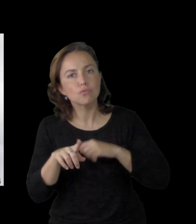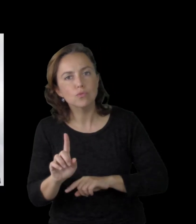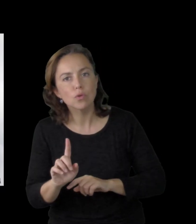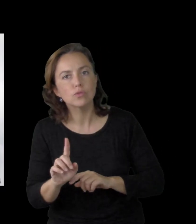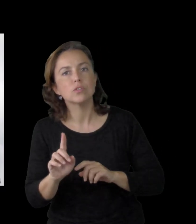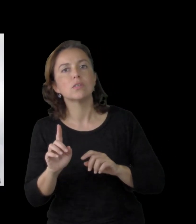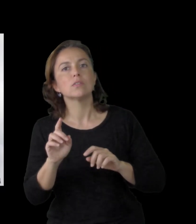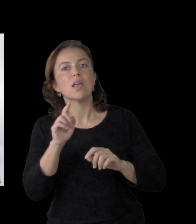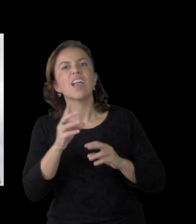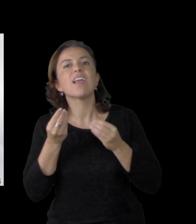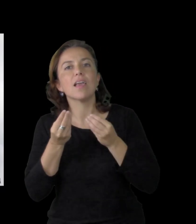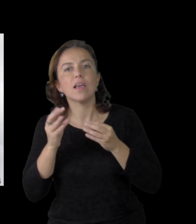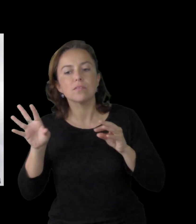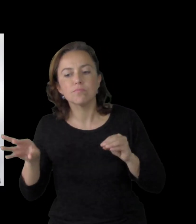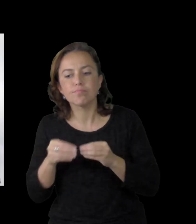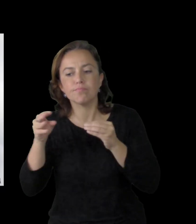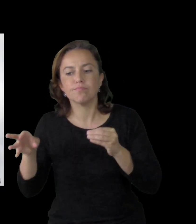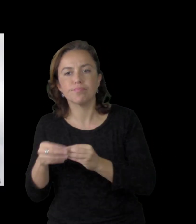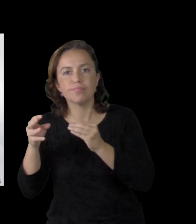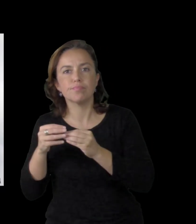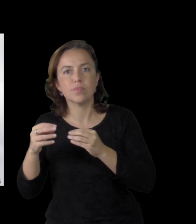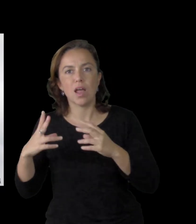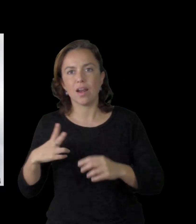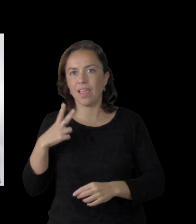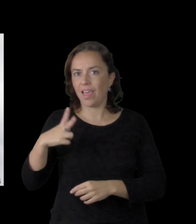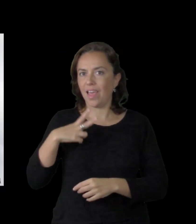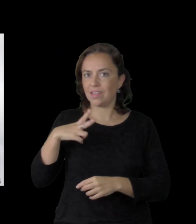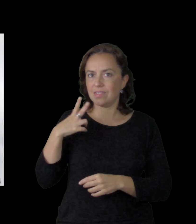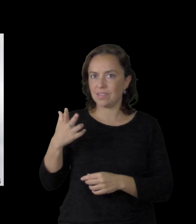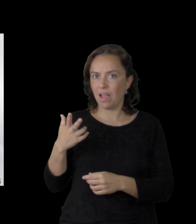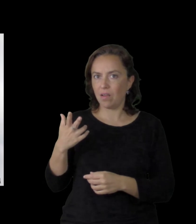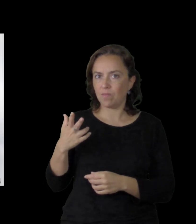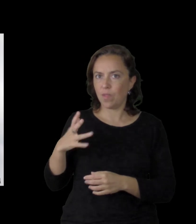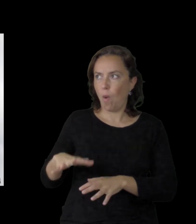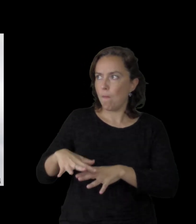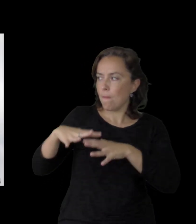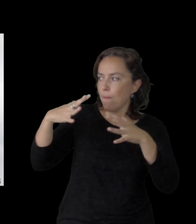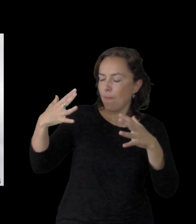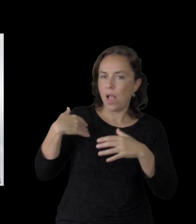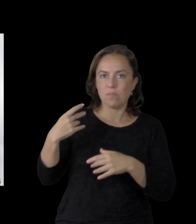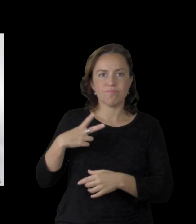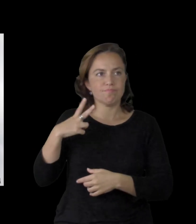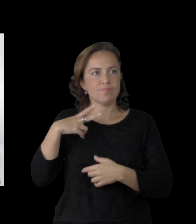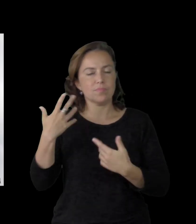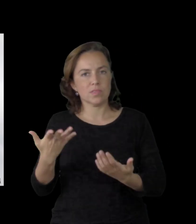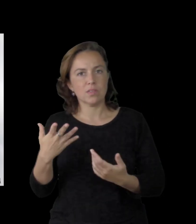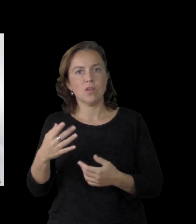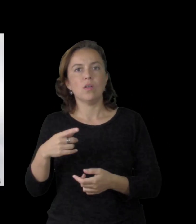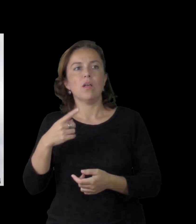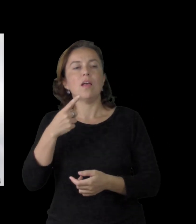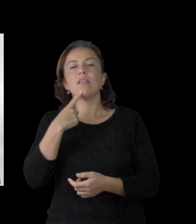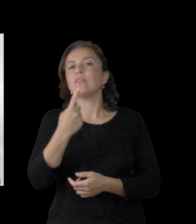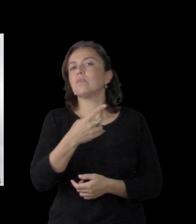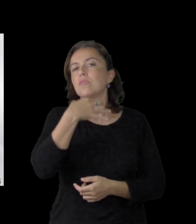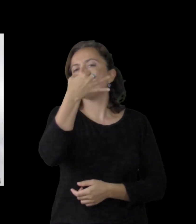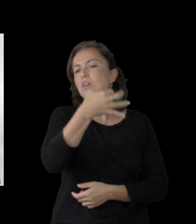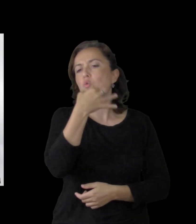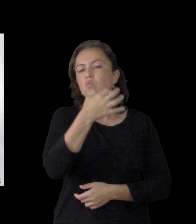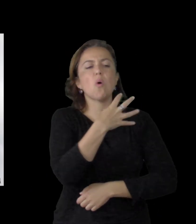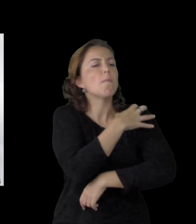en la acumulación y en la riqueza. Crea y genera discursos en donde los pobres son pobres porque no quieren